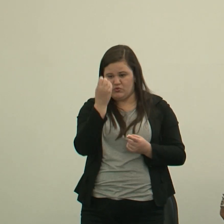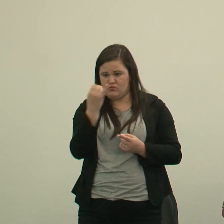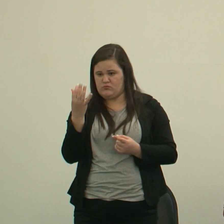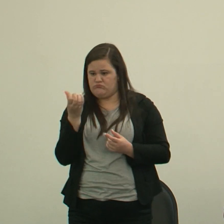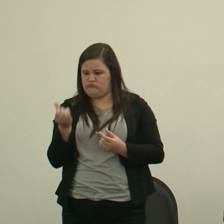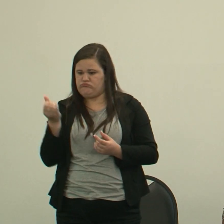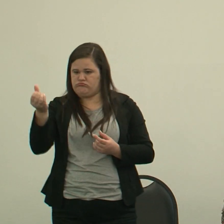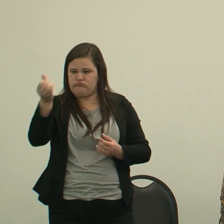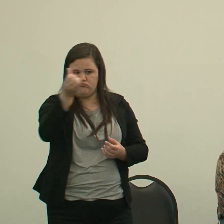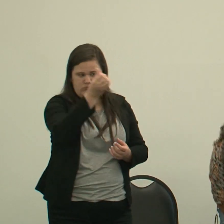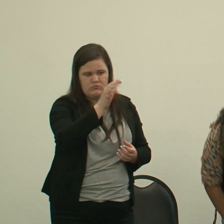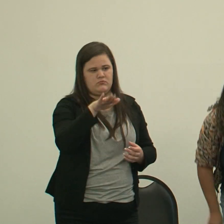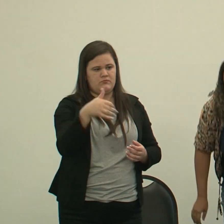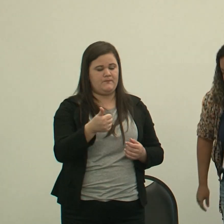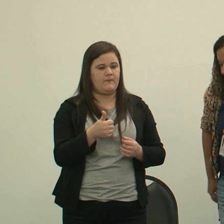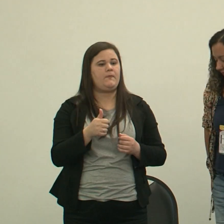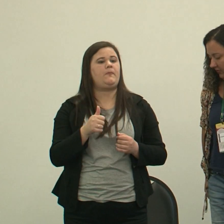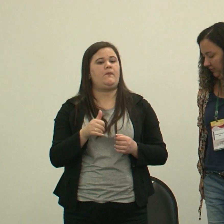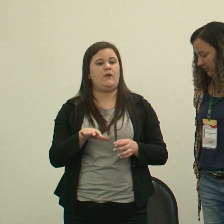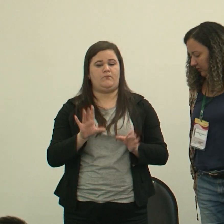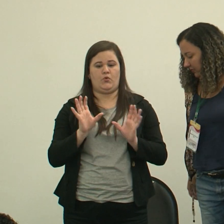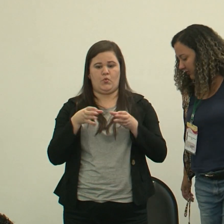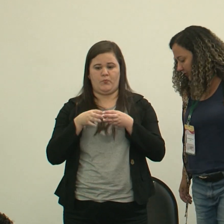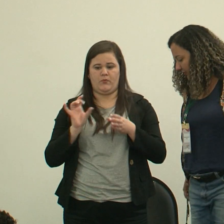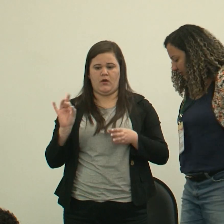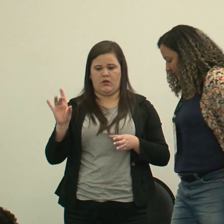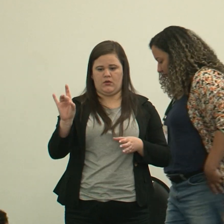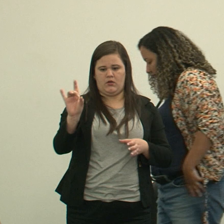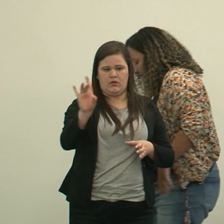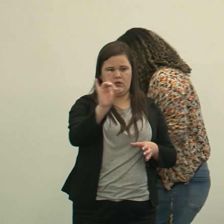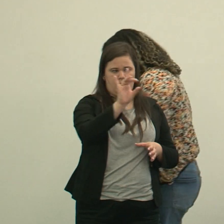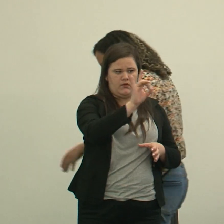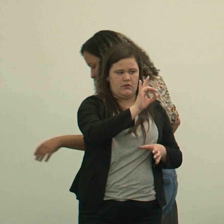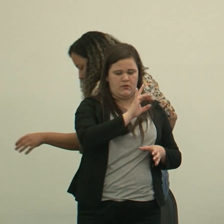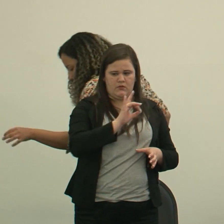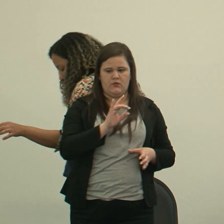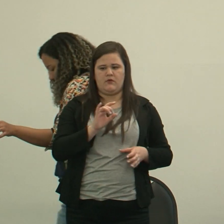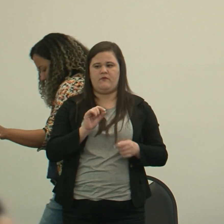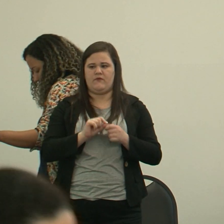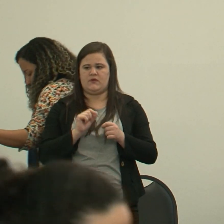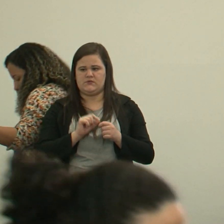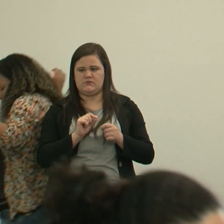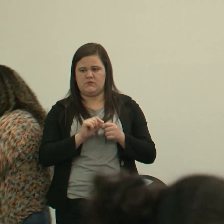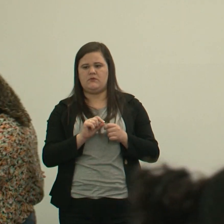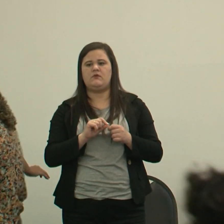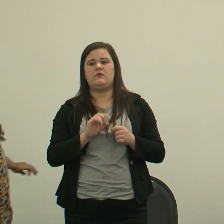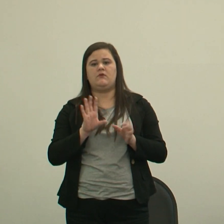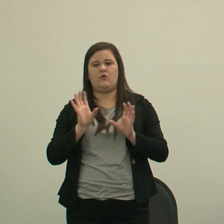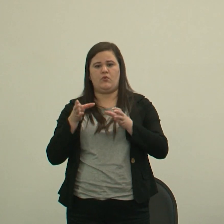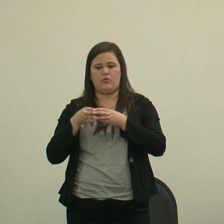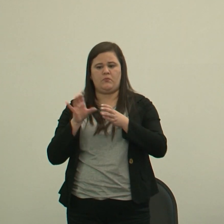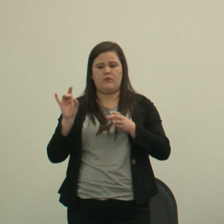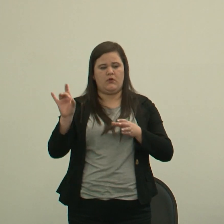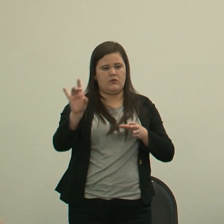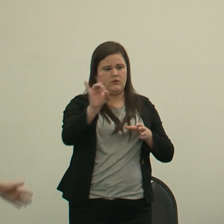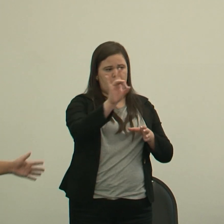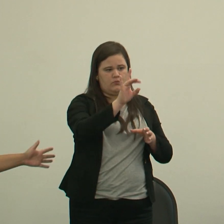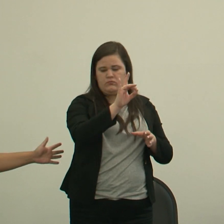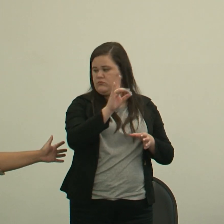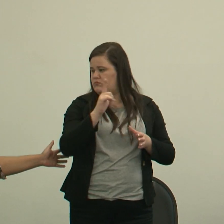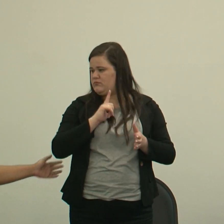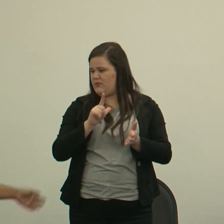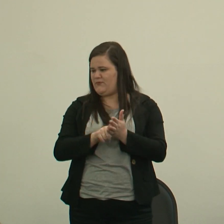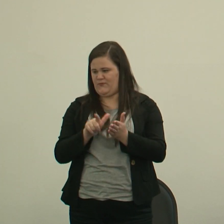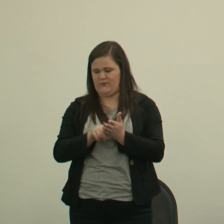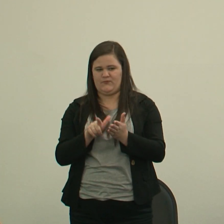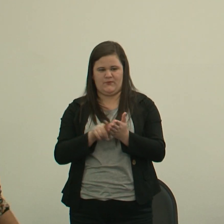E o que vai ter para cada grupo, digamos, fazer propriamente? Cada grupo vai receber uma folhinha. Não vai embora porque